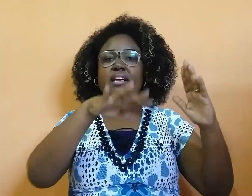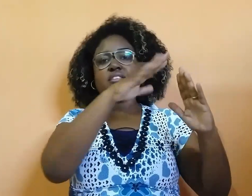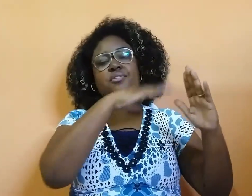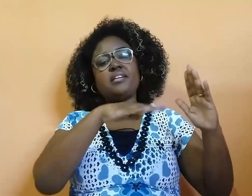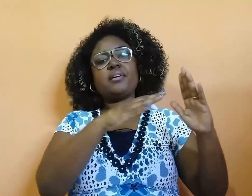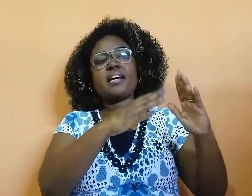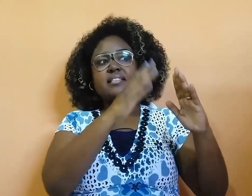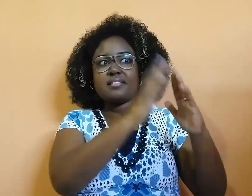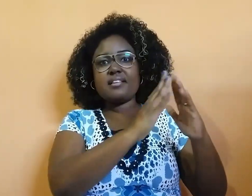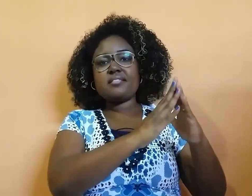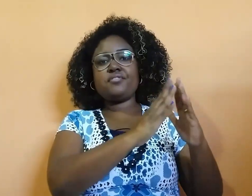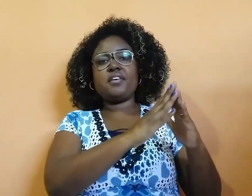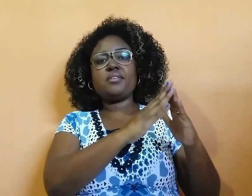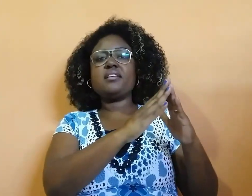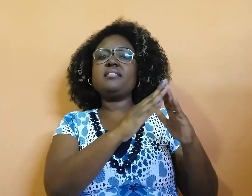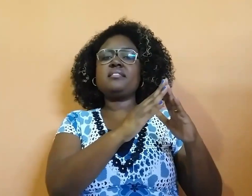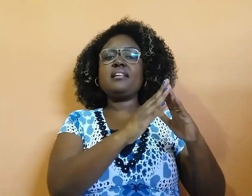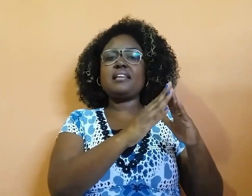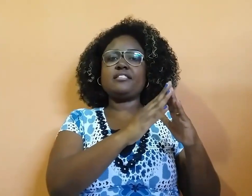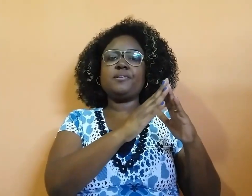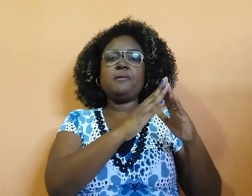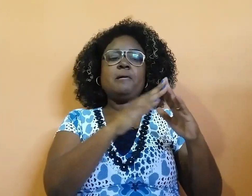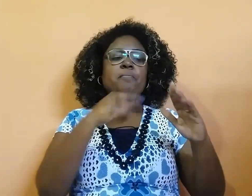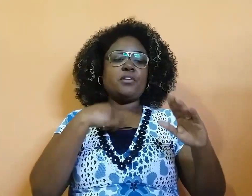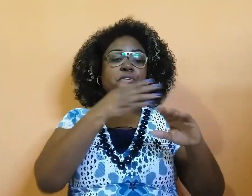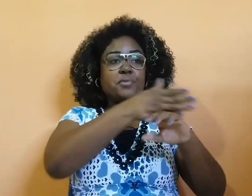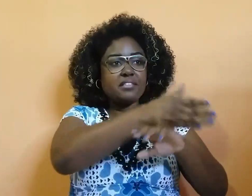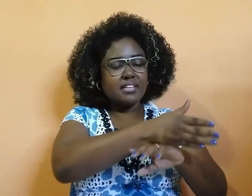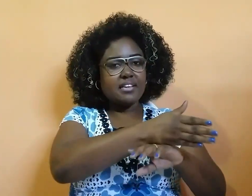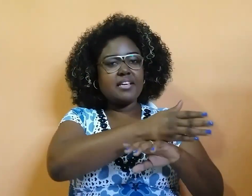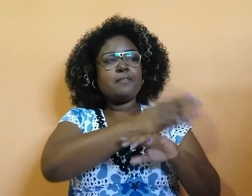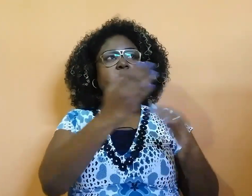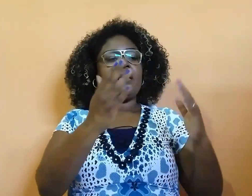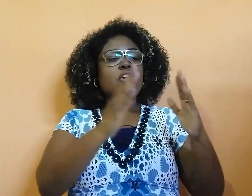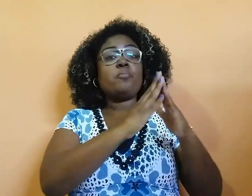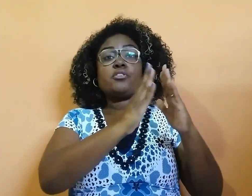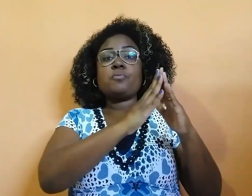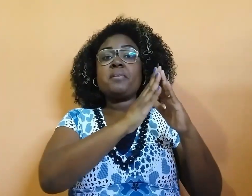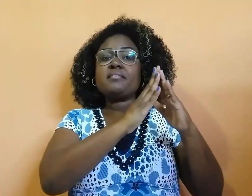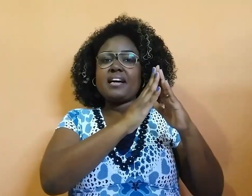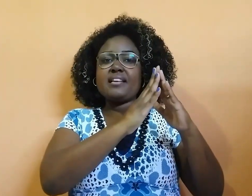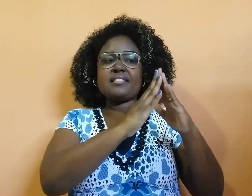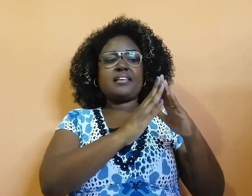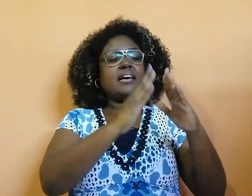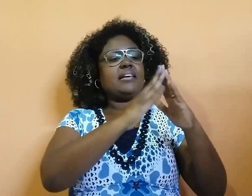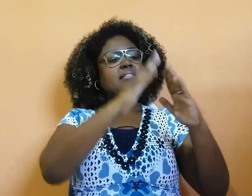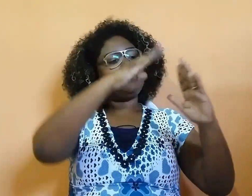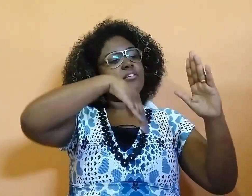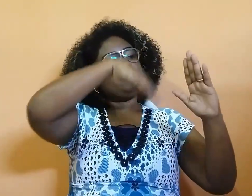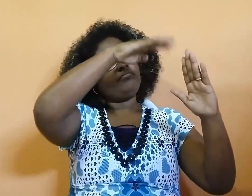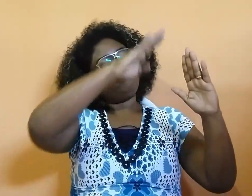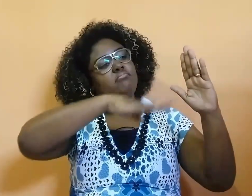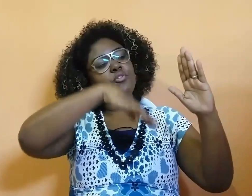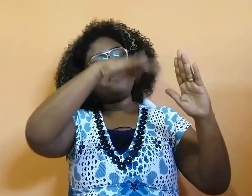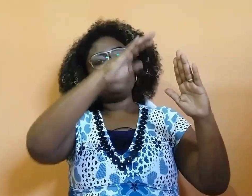relacionado a casa tem que ser feito aqui desse lado então eu entrei eu posso pintar essa casa então topo